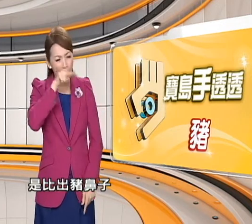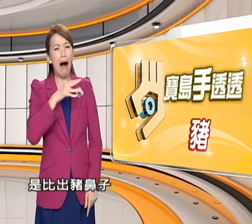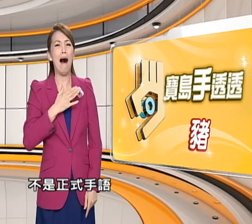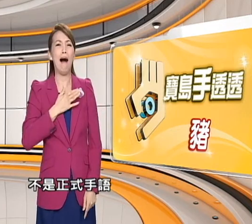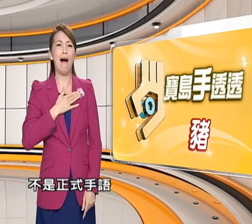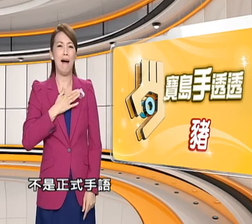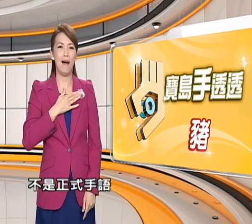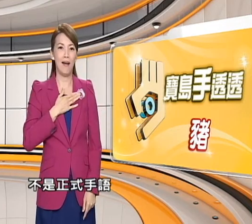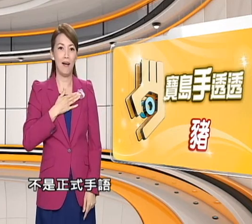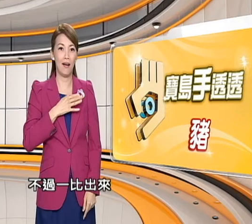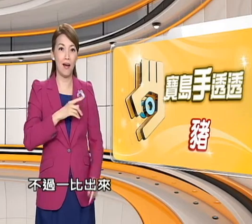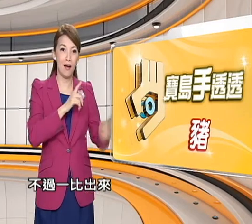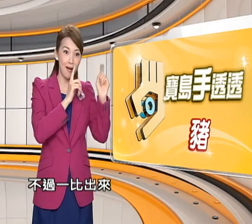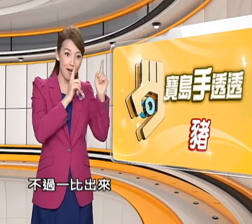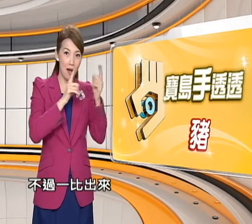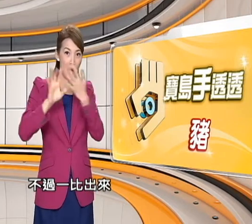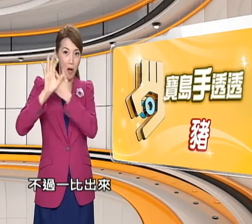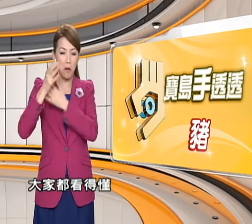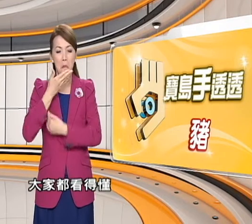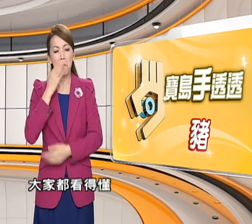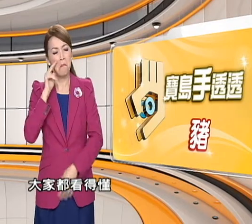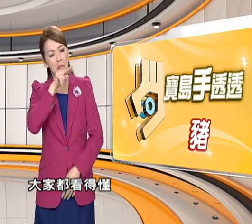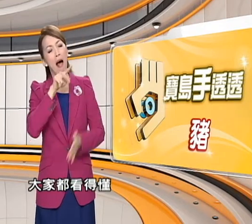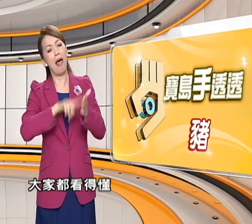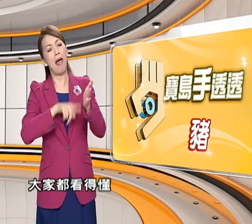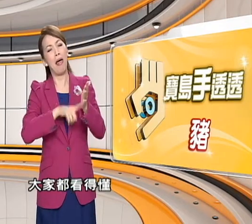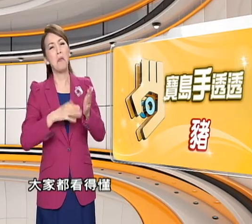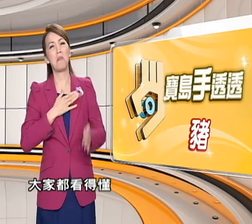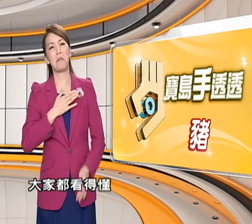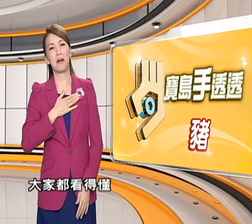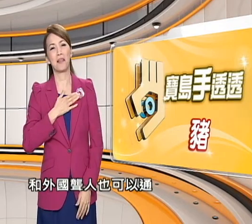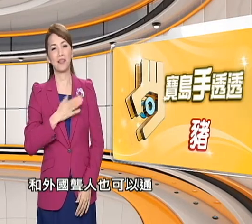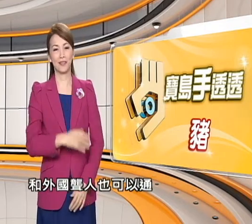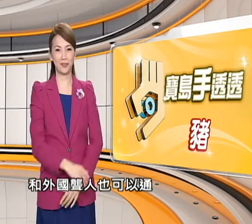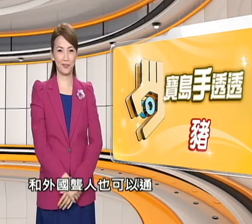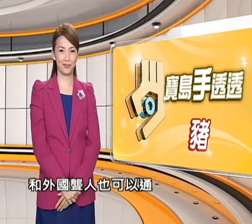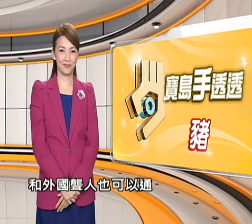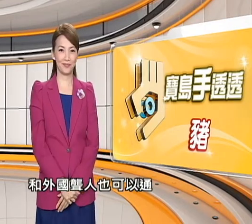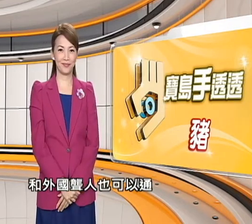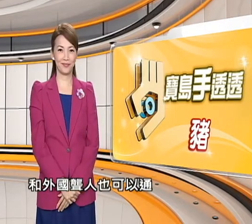正式的手语，不过一比出来大家都看得懂，跟外国聋人也可以通。